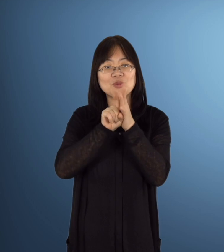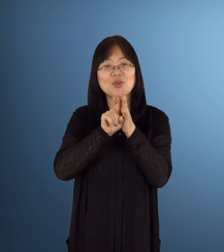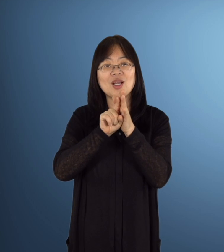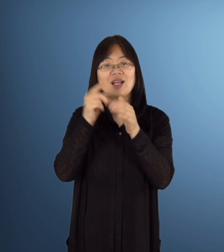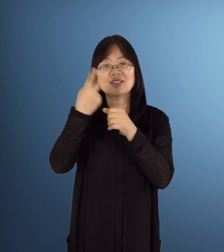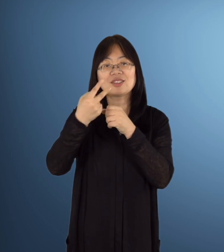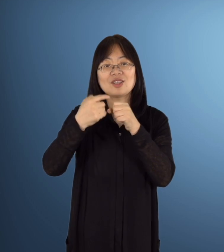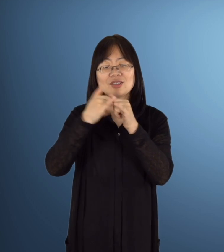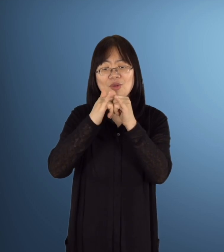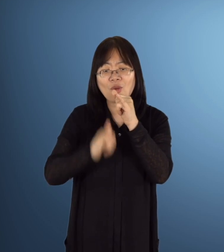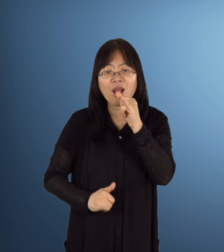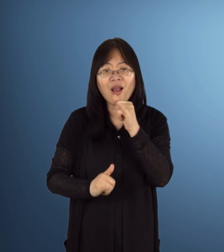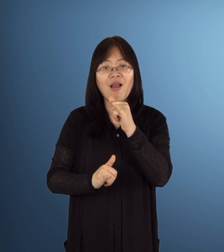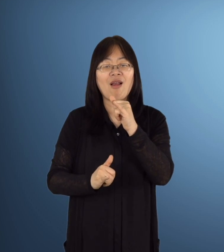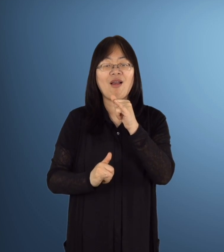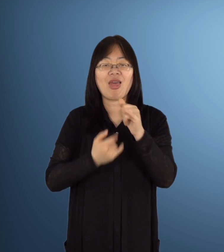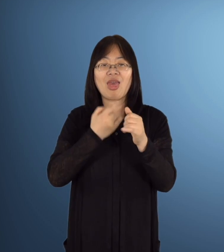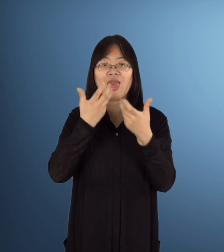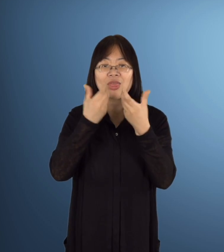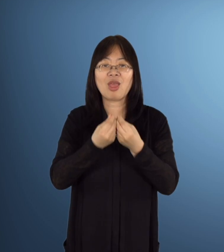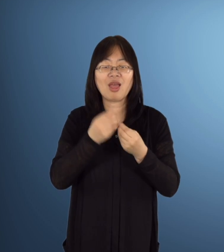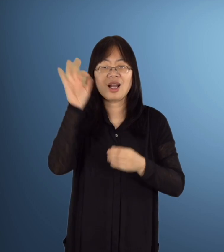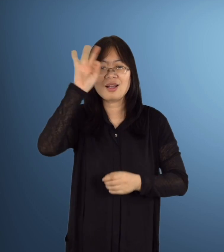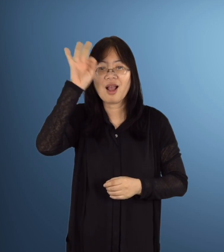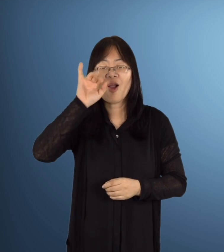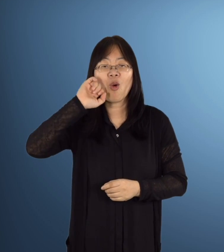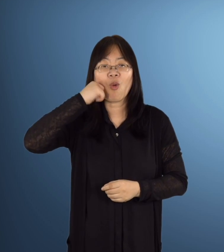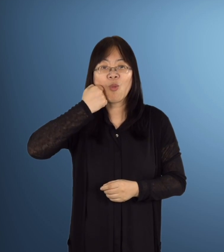역사의 유래를 찾아볼 수 없을 정도의